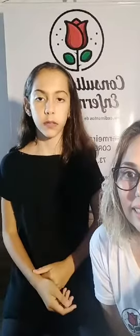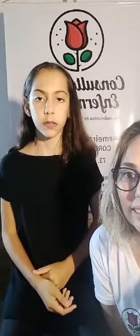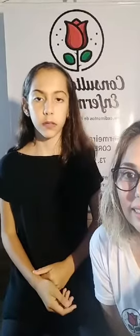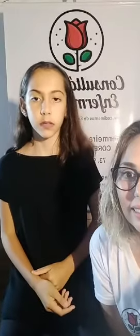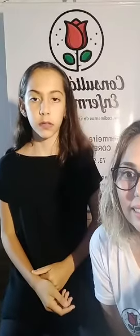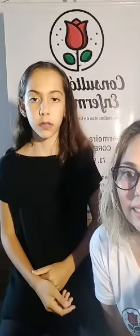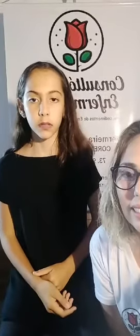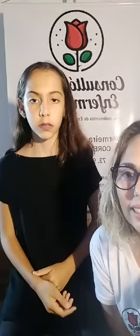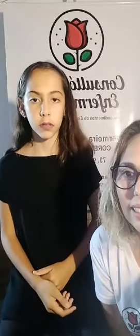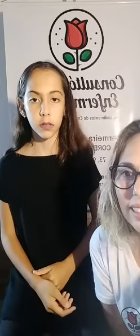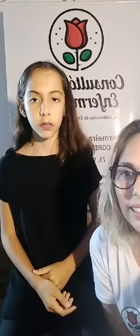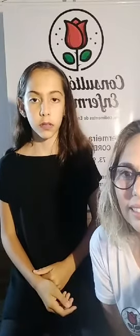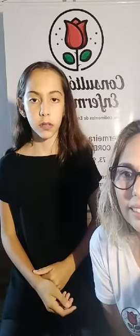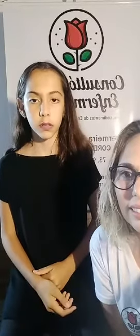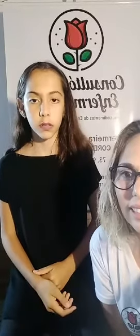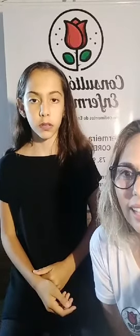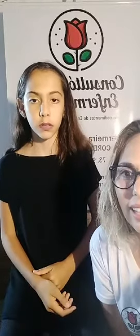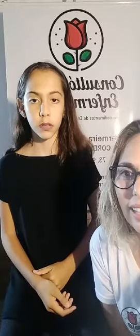Canis,